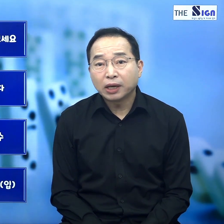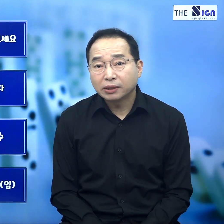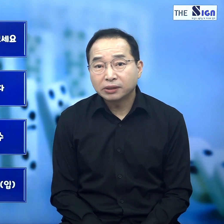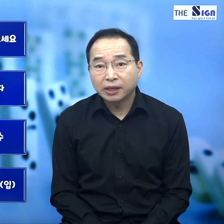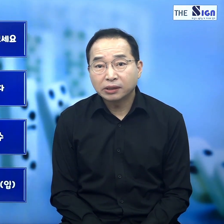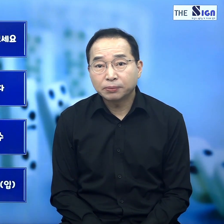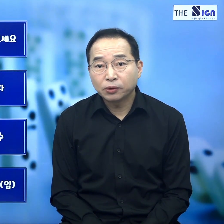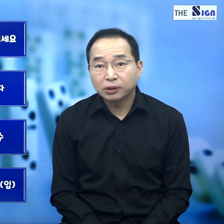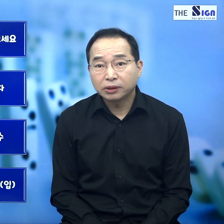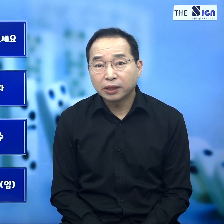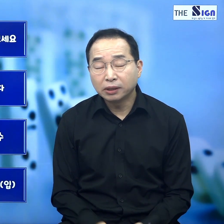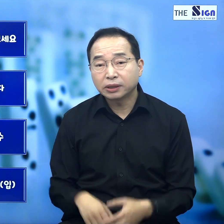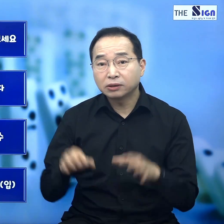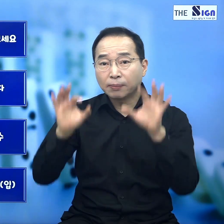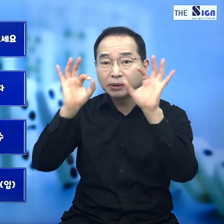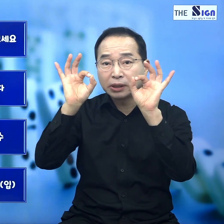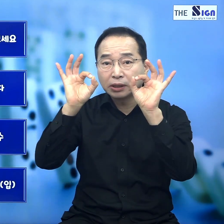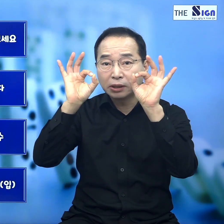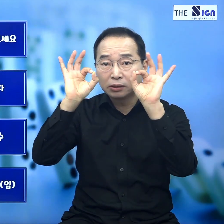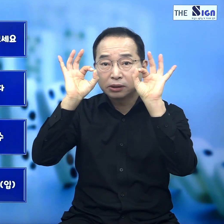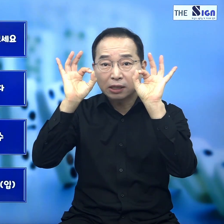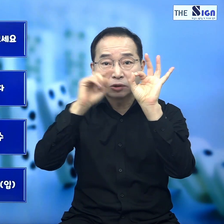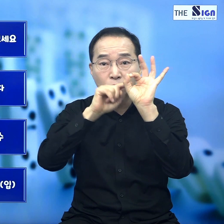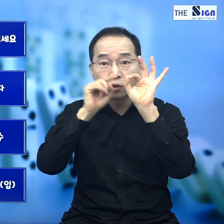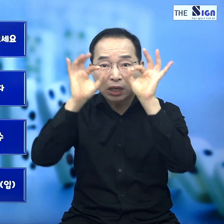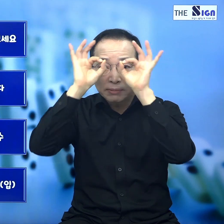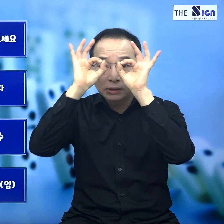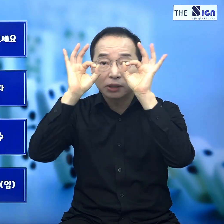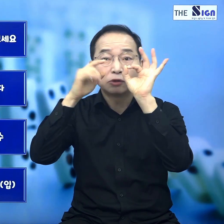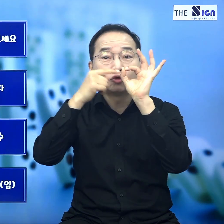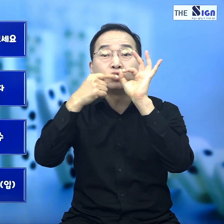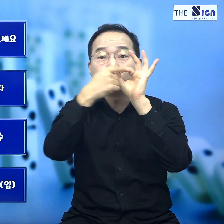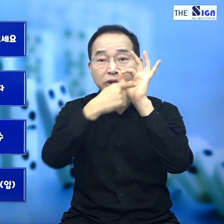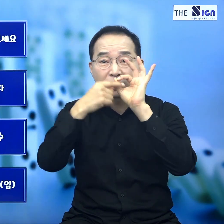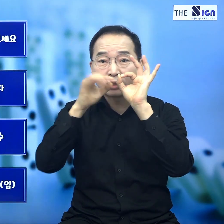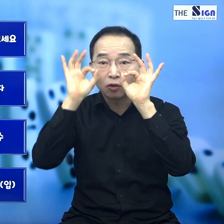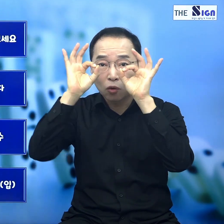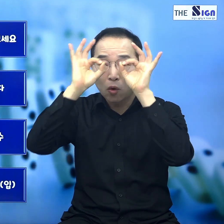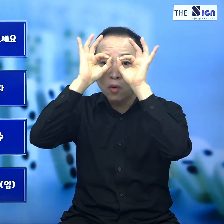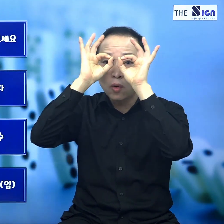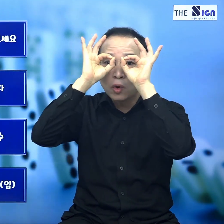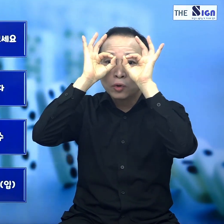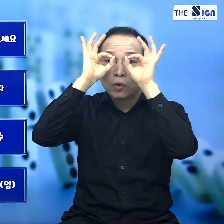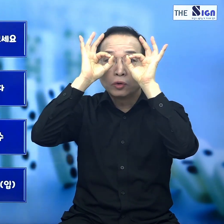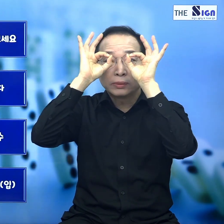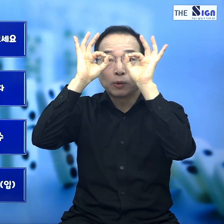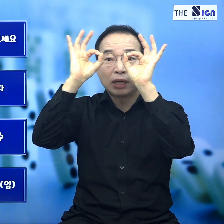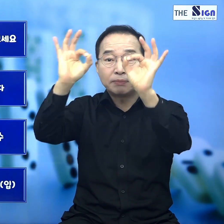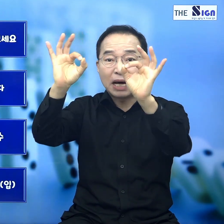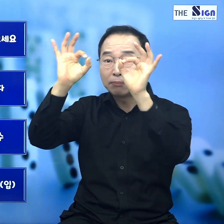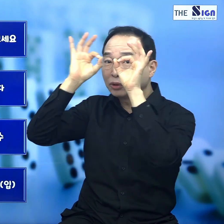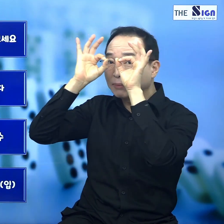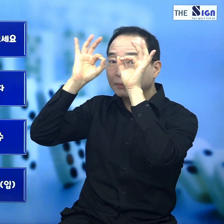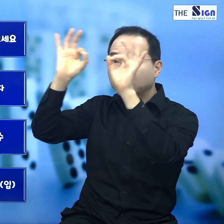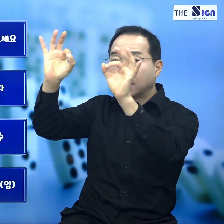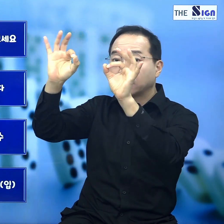이제 세 가지 표현이 있는데, 일단 첫 번째는 양손을 동그라미에서 이게 눈을 뜻하는 거고, 요거는 이제 보다입니다. 앞으로 내밉니다. 그럼